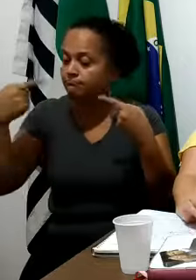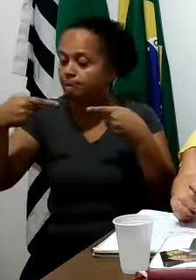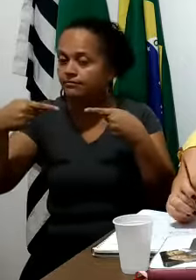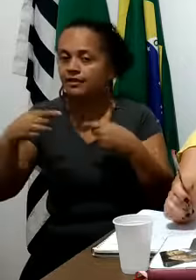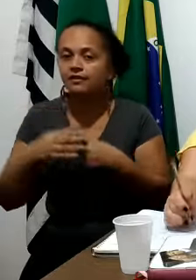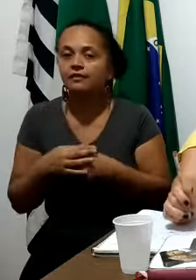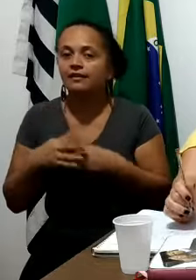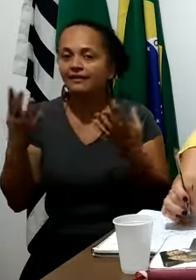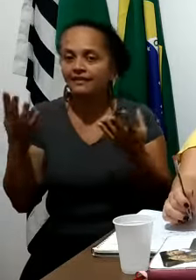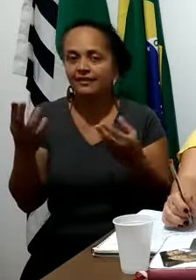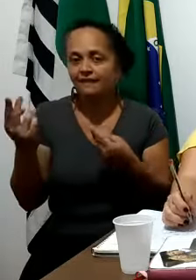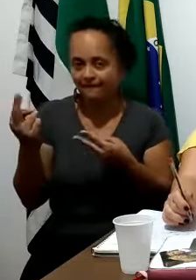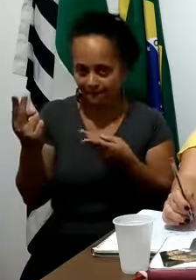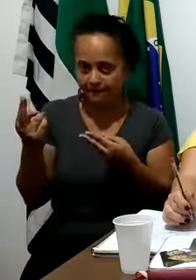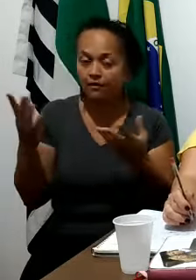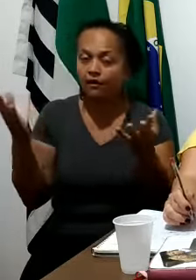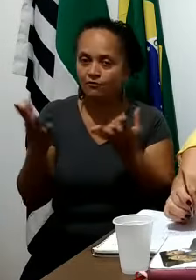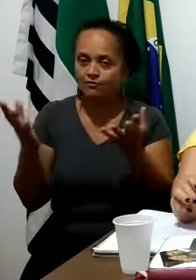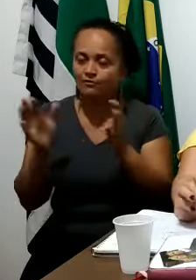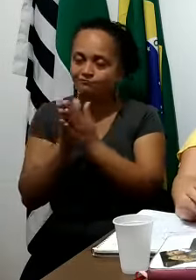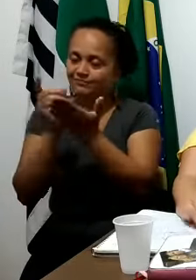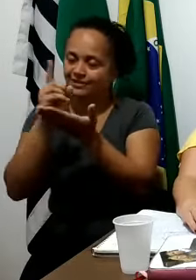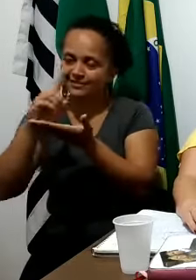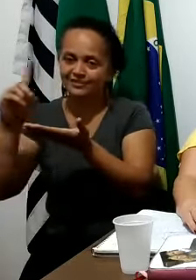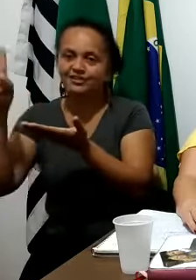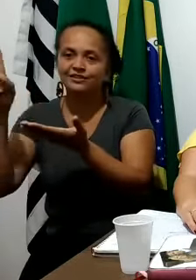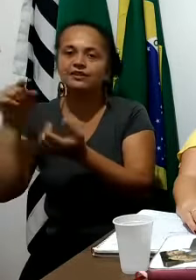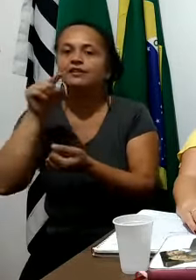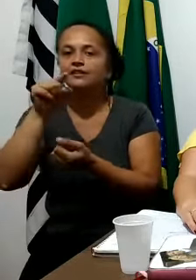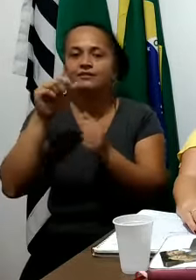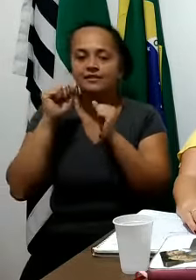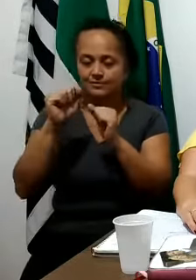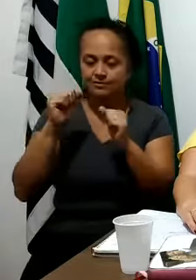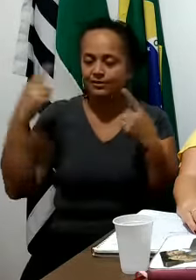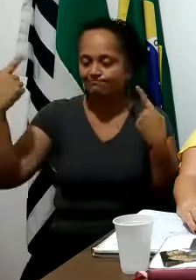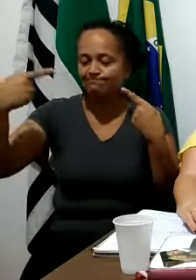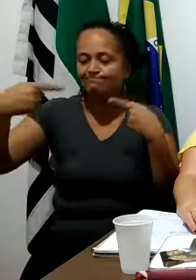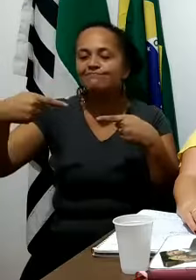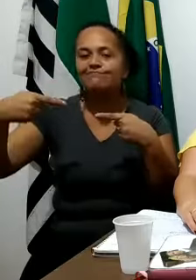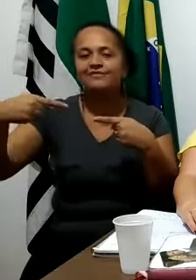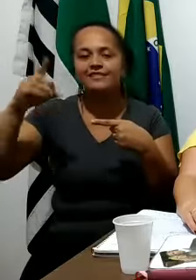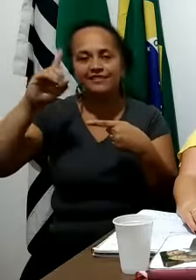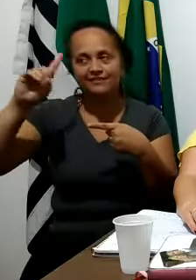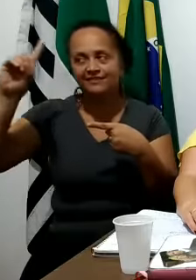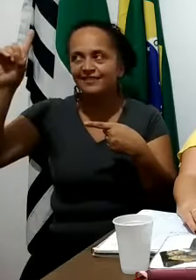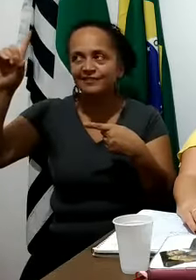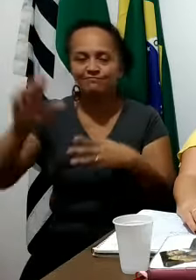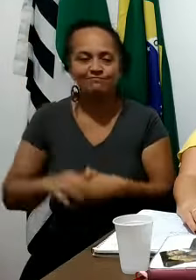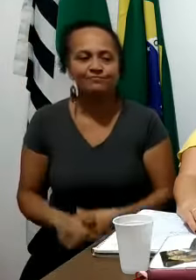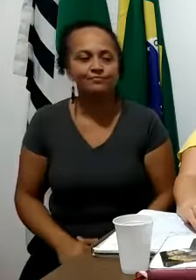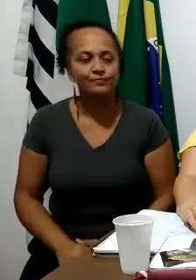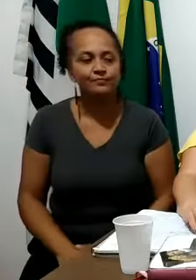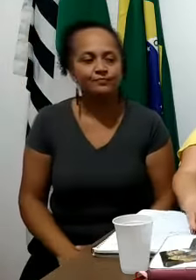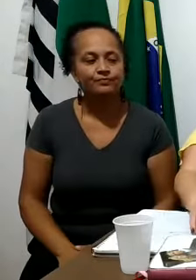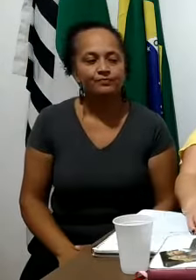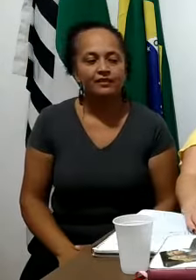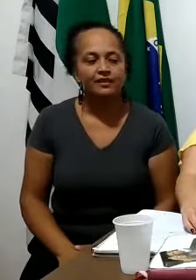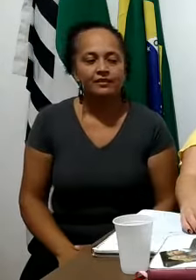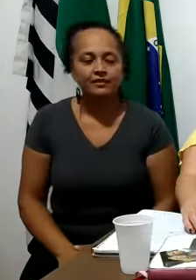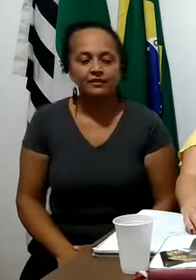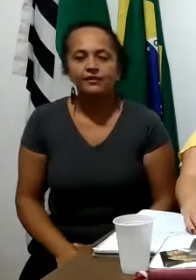fomos por essa palavra, né? Que vocês sejam desafiados. Amém? Amém. Em nome de Jesus. Quer finalizar, coração? Que